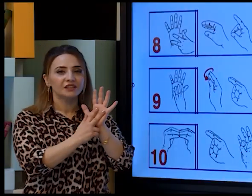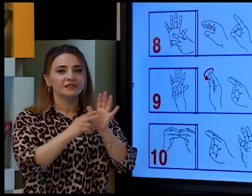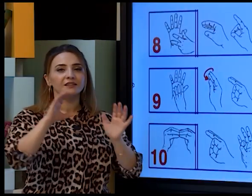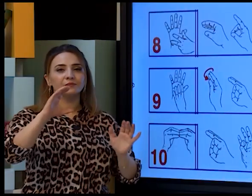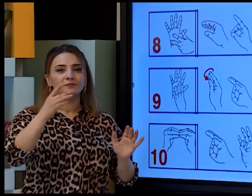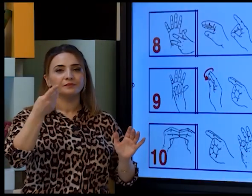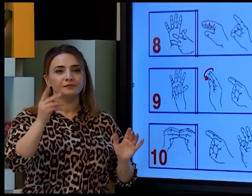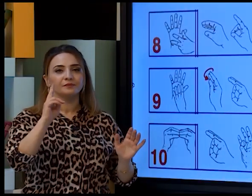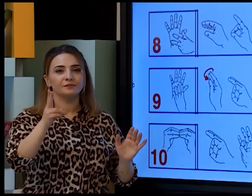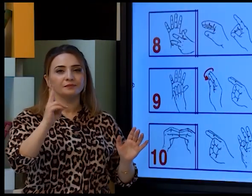8